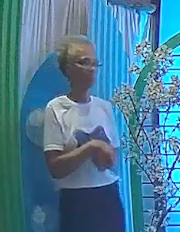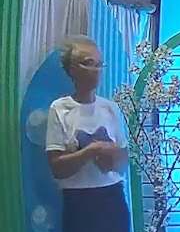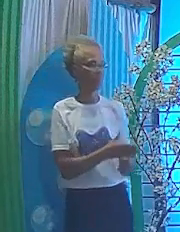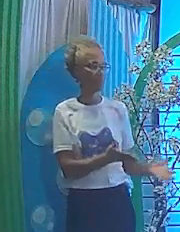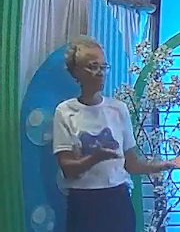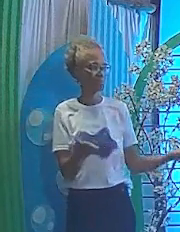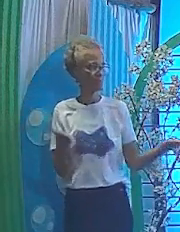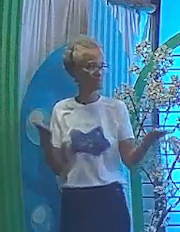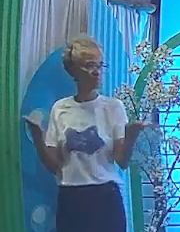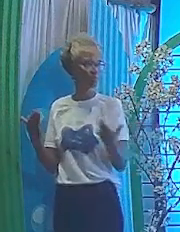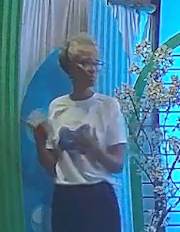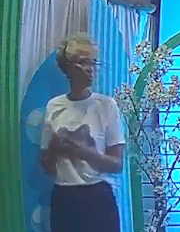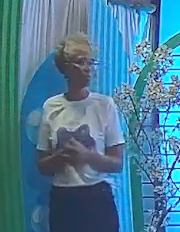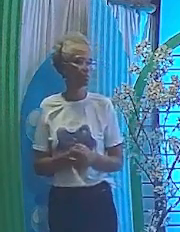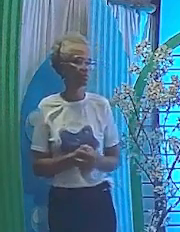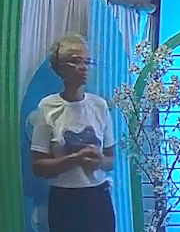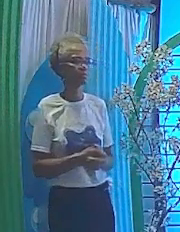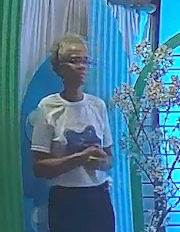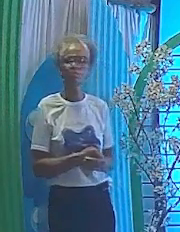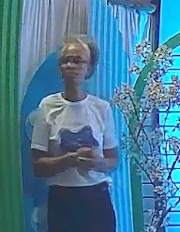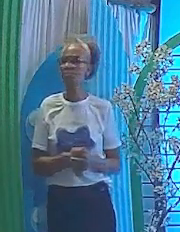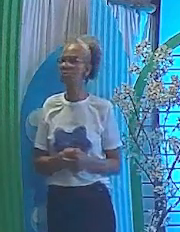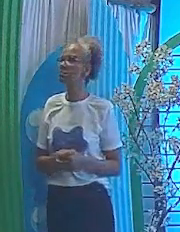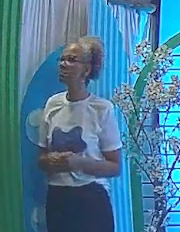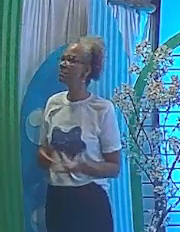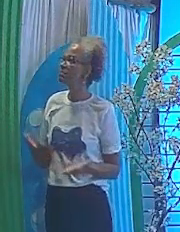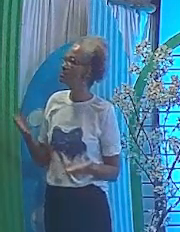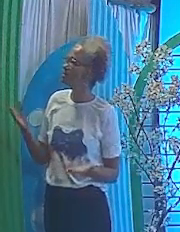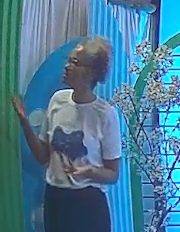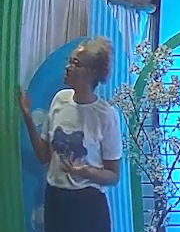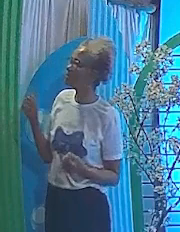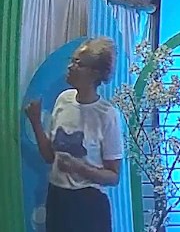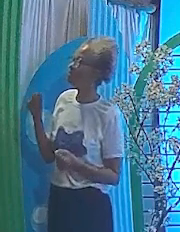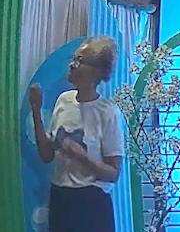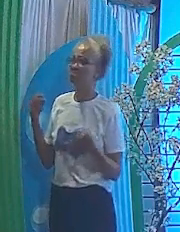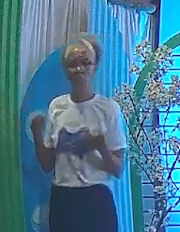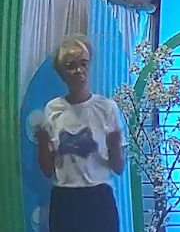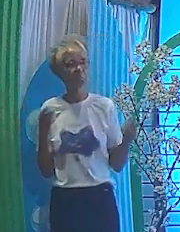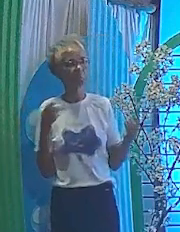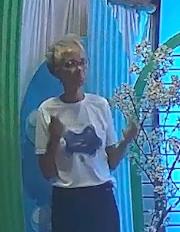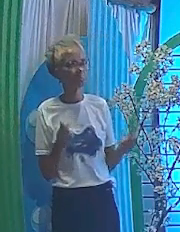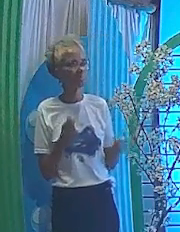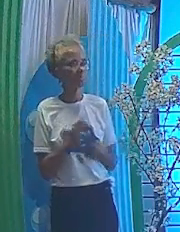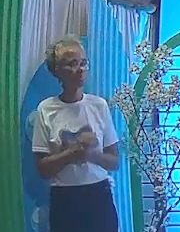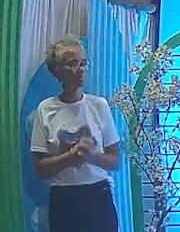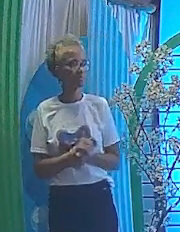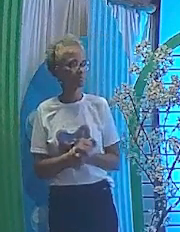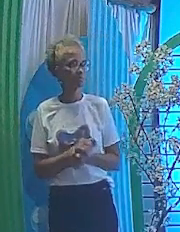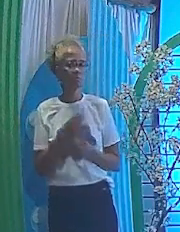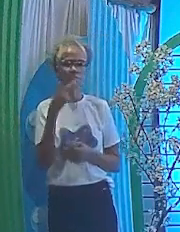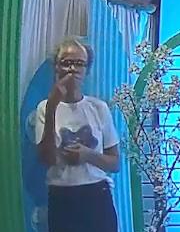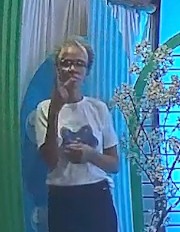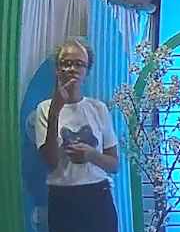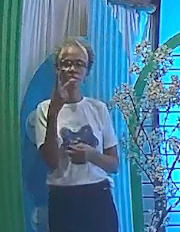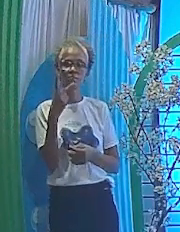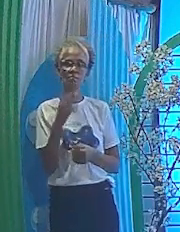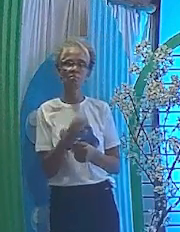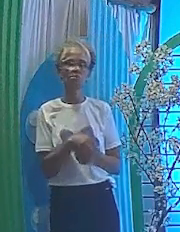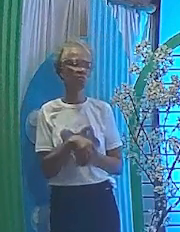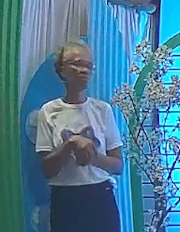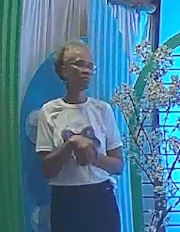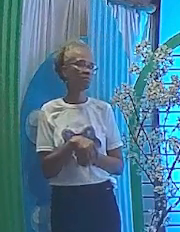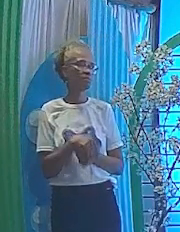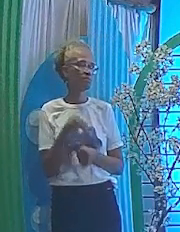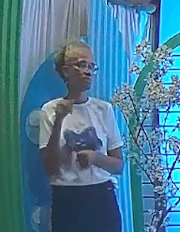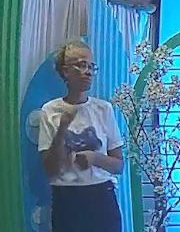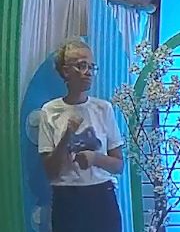logo, inclusive, as nossas convidadas, que estão esperando ali já tem um tempinho. Esse é o segundo ano que eu faço a curadoria desse